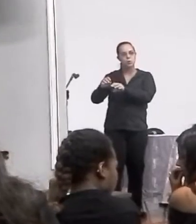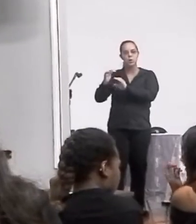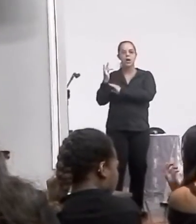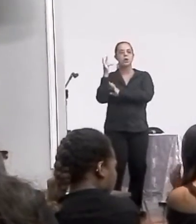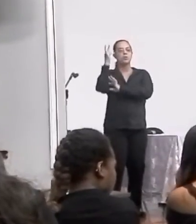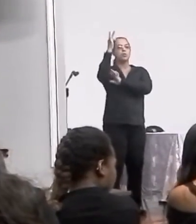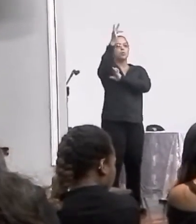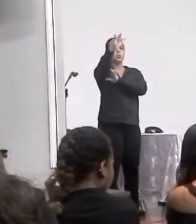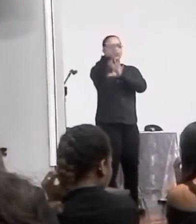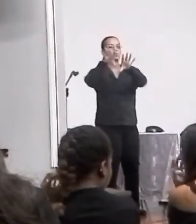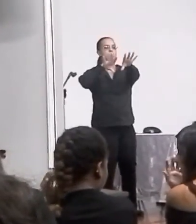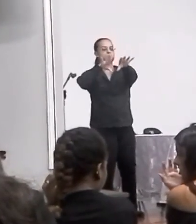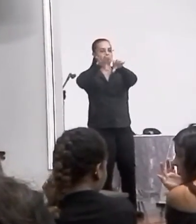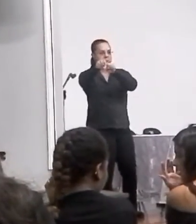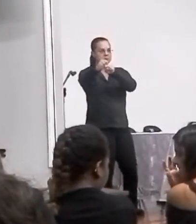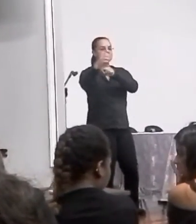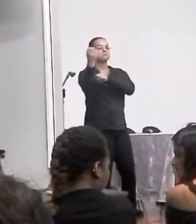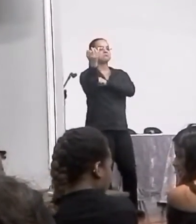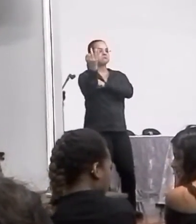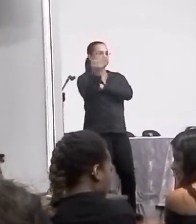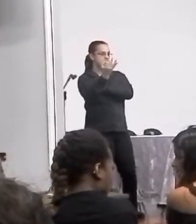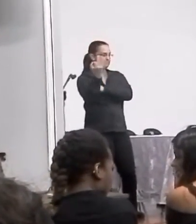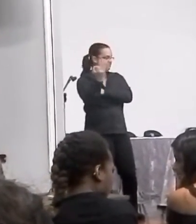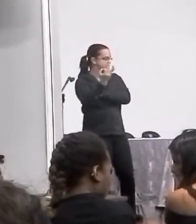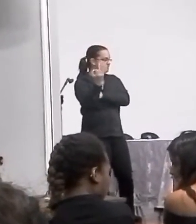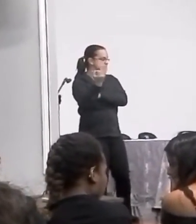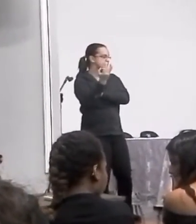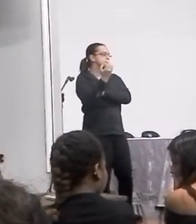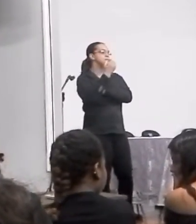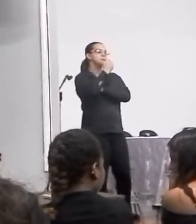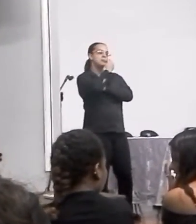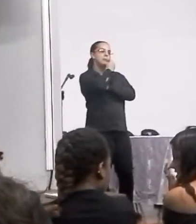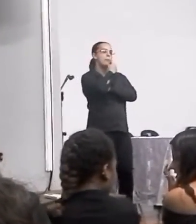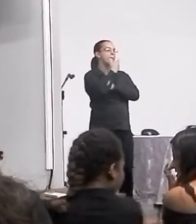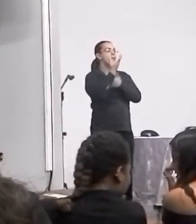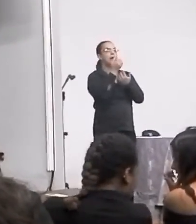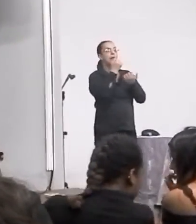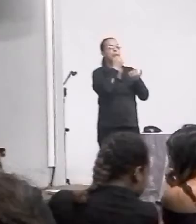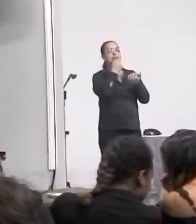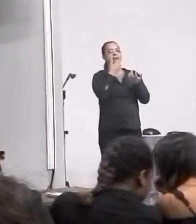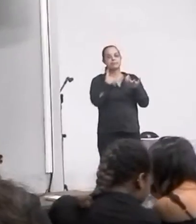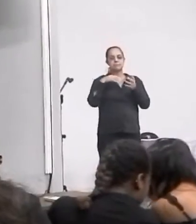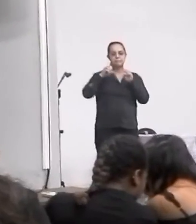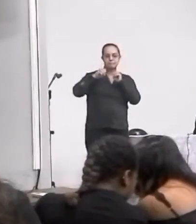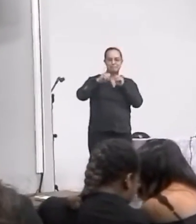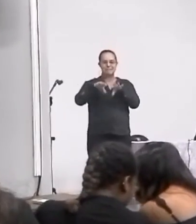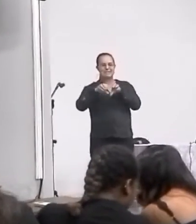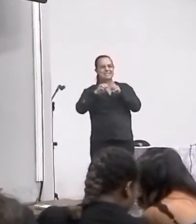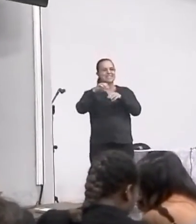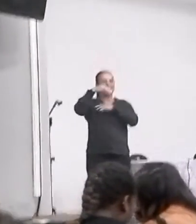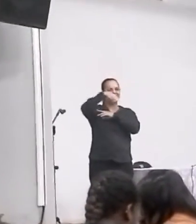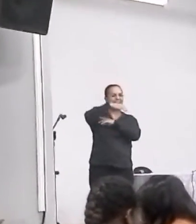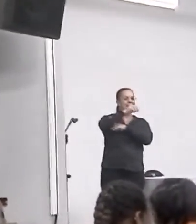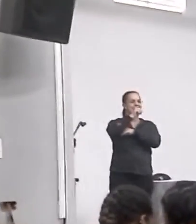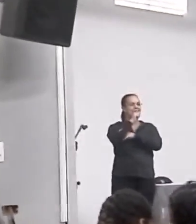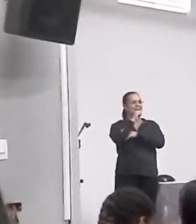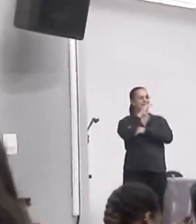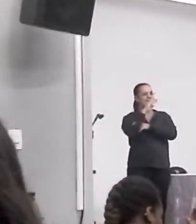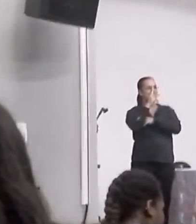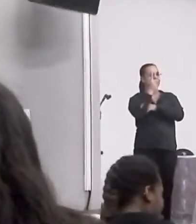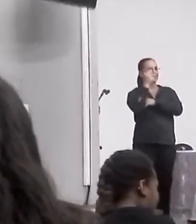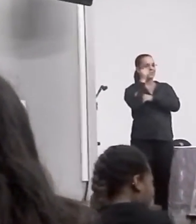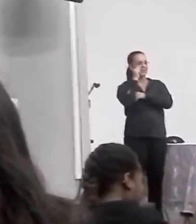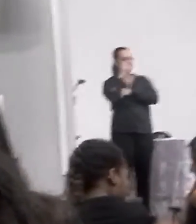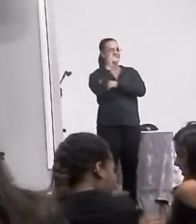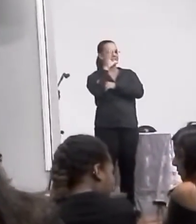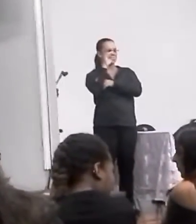Eu acho, eu sempre acho estranho quando alguém diz que eu vou ensinar Machado de Assis. Pensou como cortar Machado de Assis